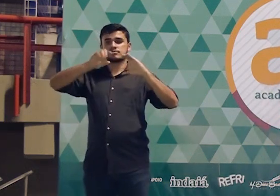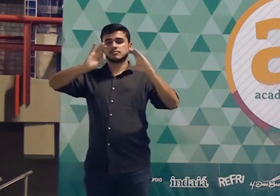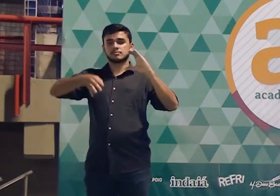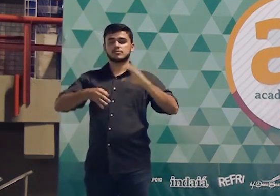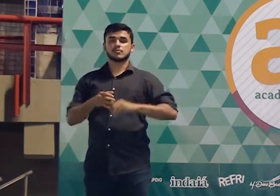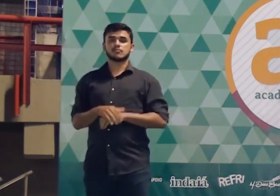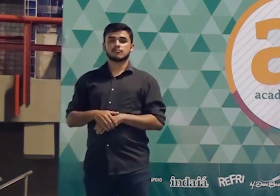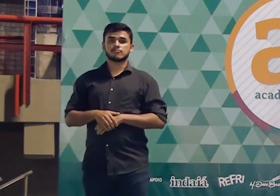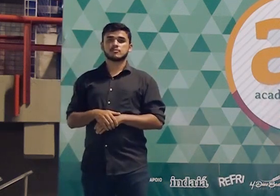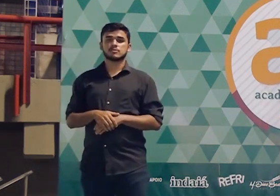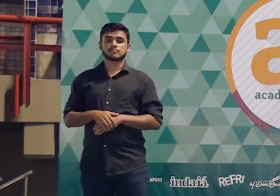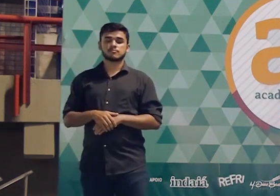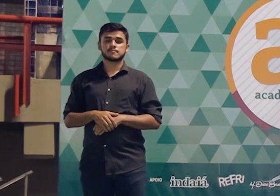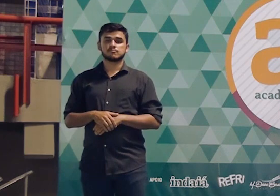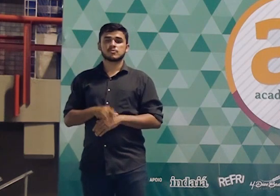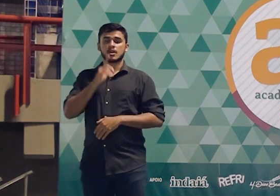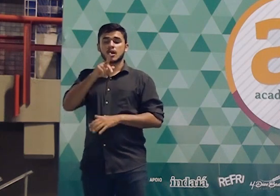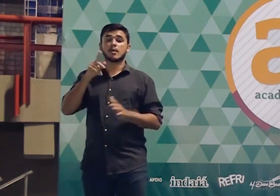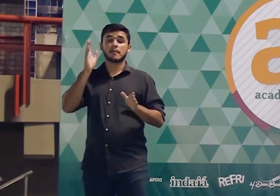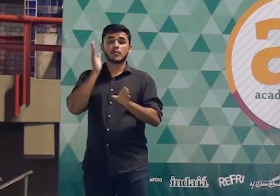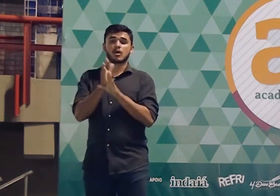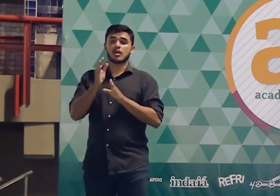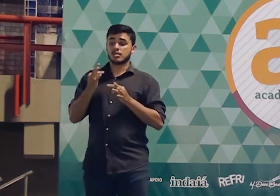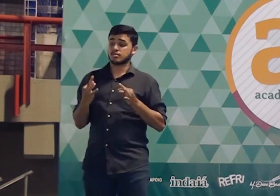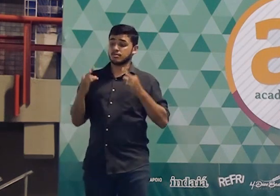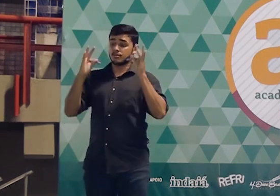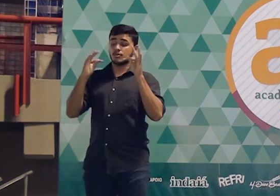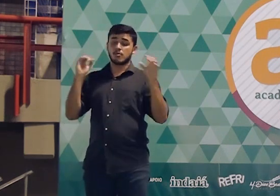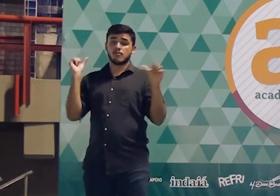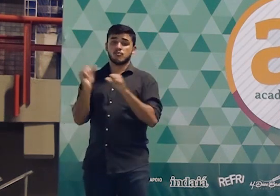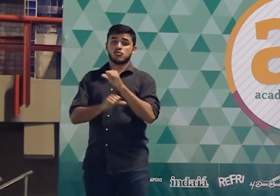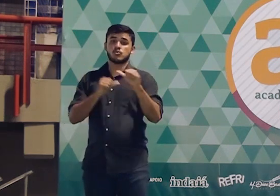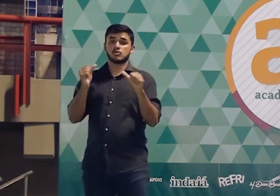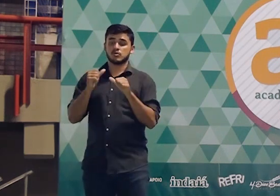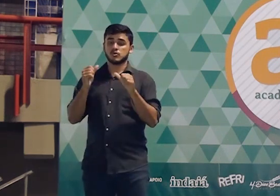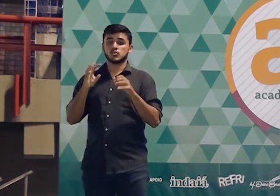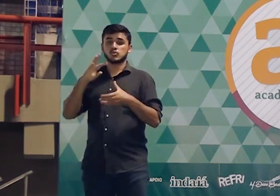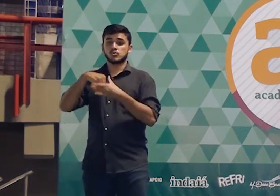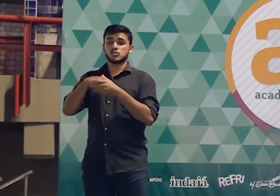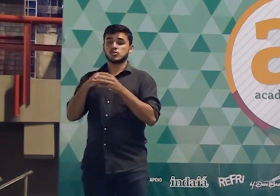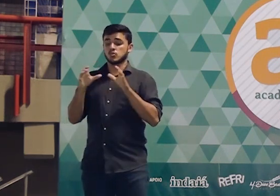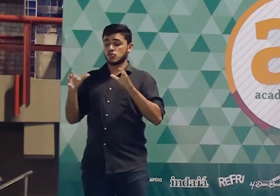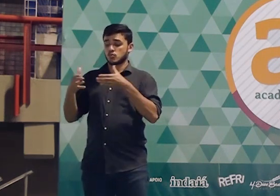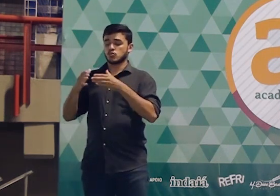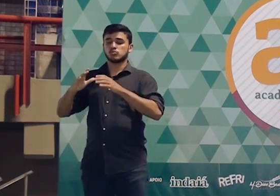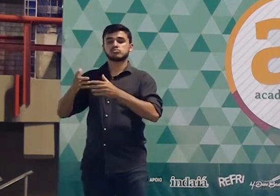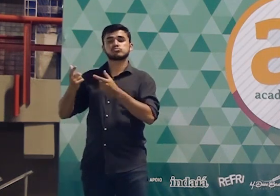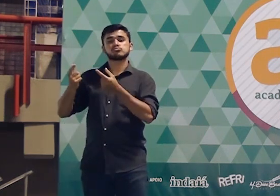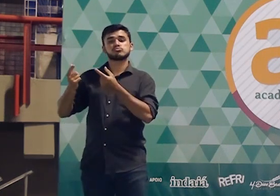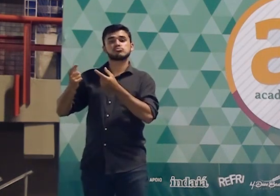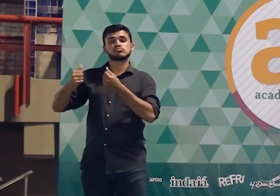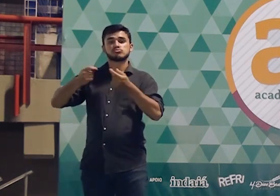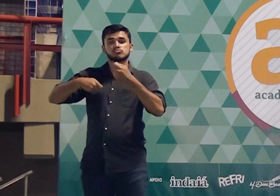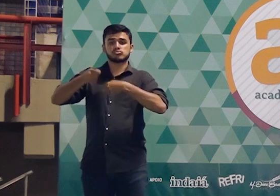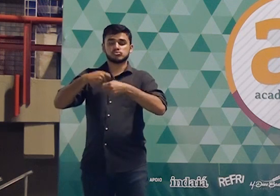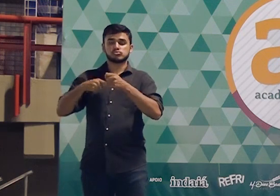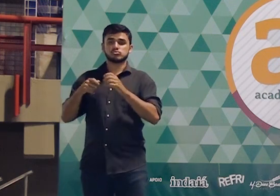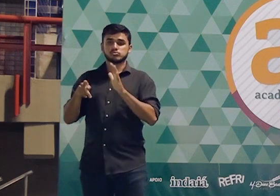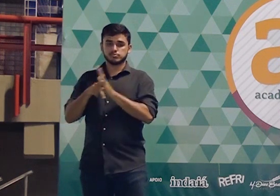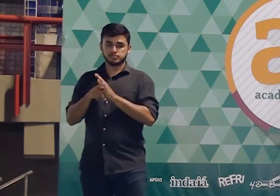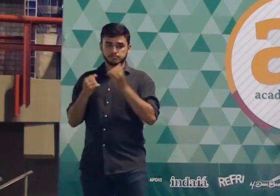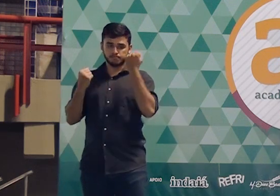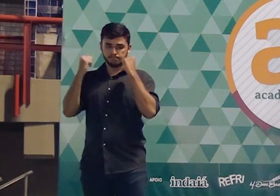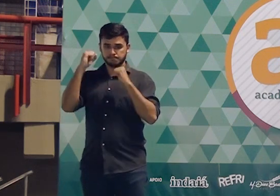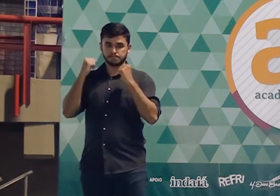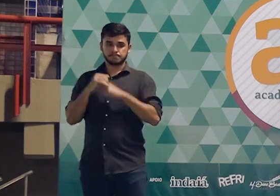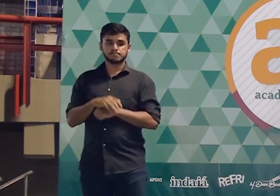casa. Impacto da tecnologia e as modificações na estrutura produtiva, beleza?